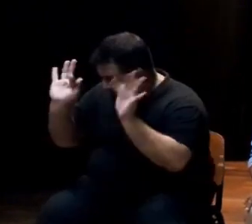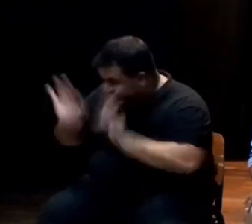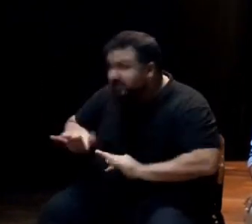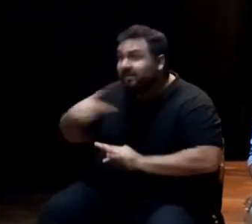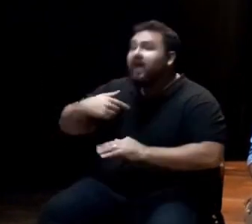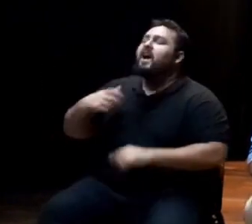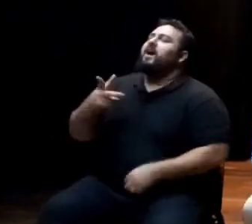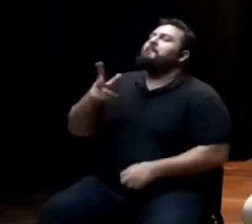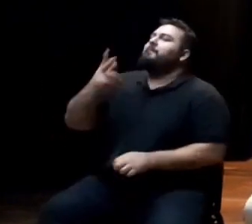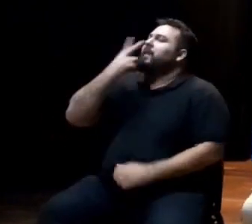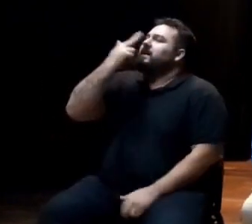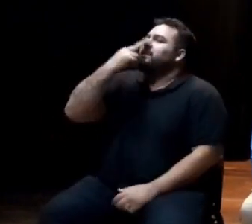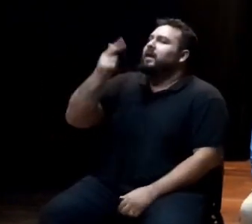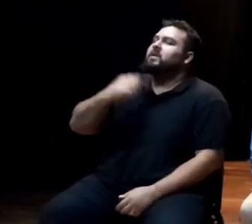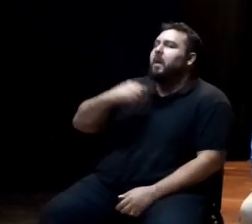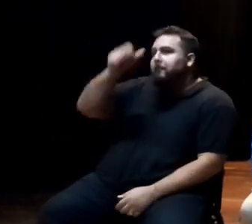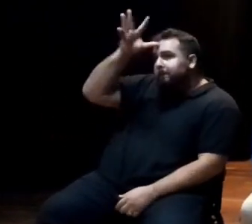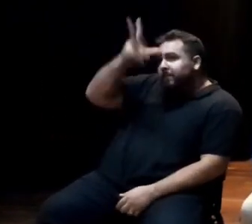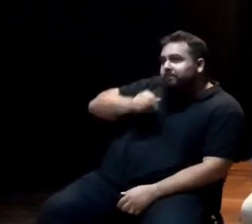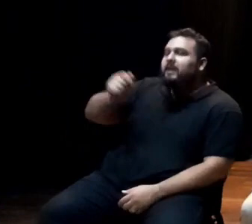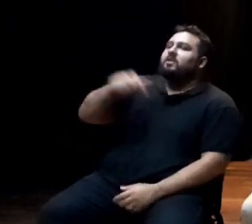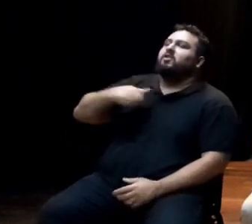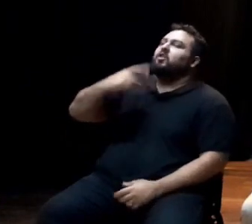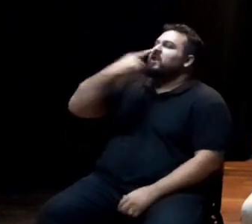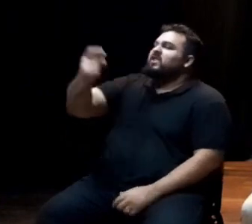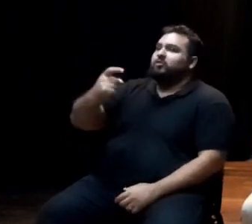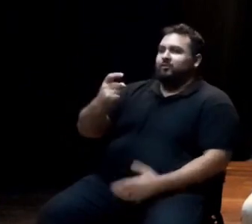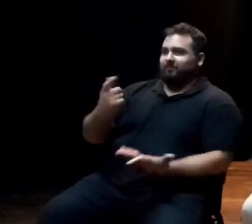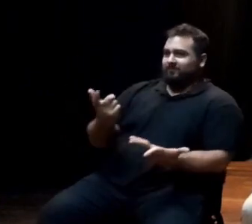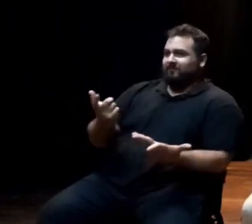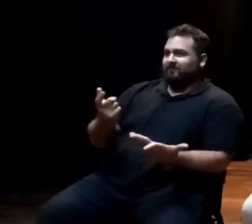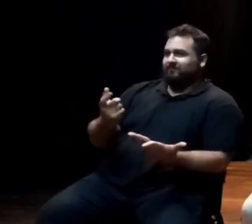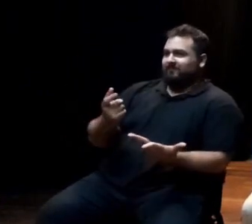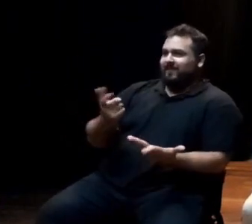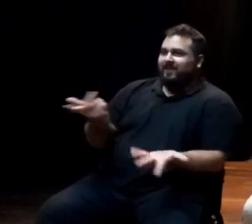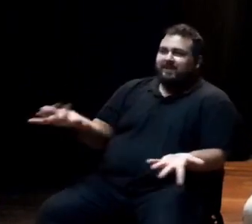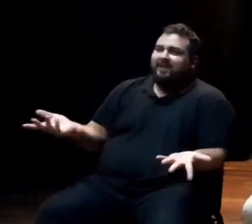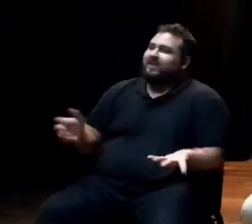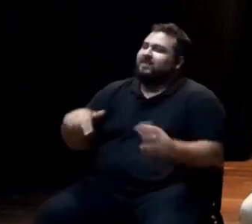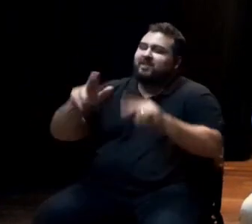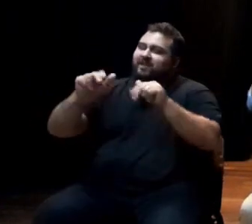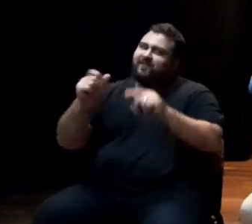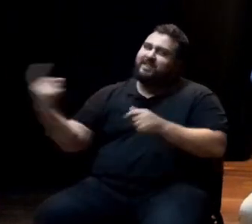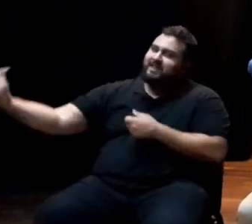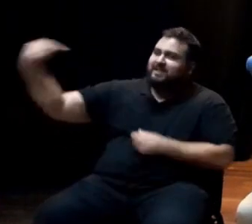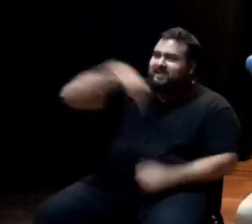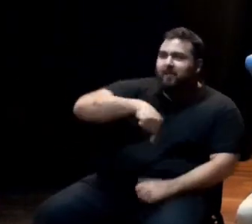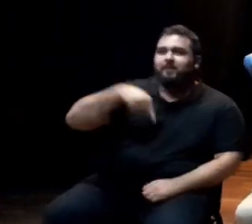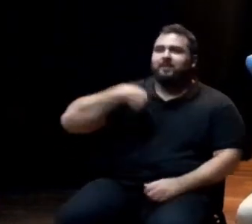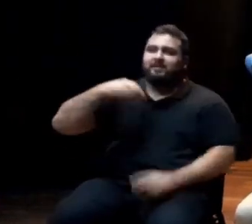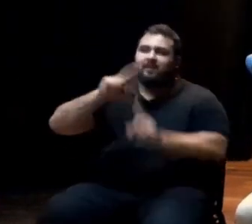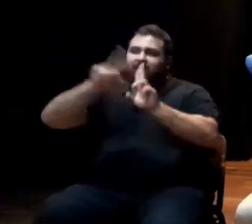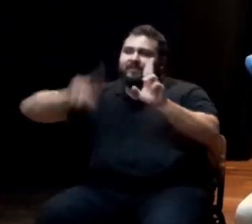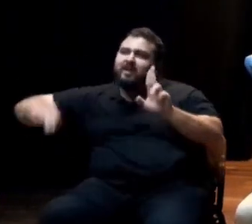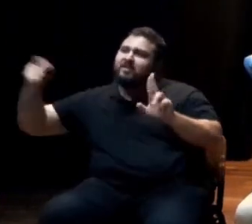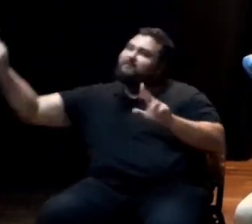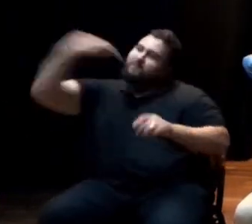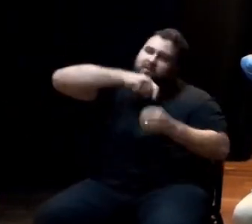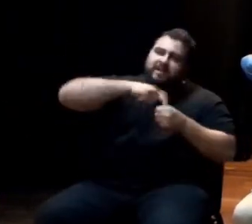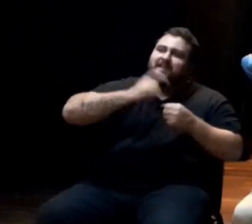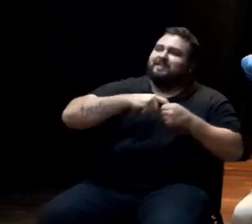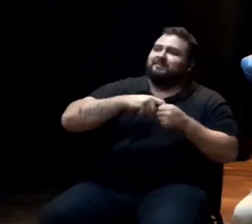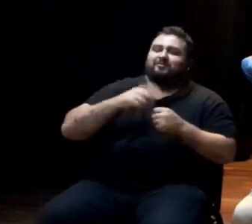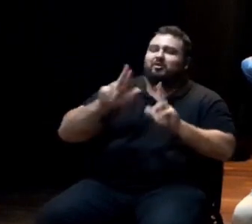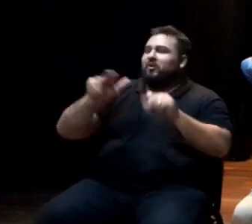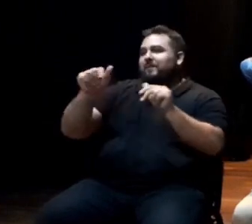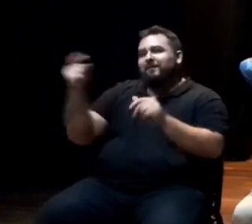é. Olha, Eles nunca mais vão deixar o pessoal do IPJ. Não! Escuta, não é